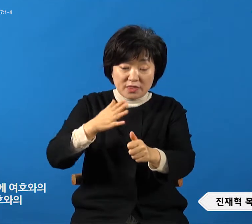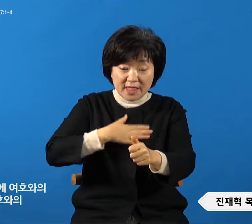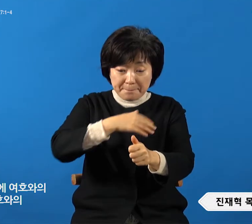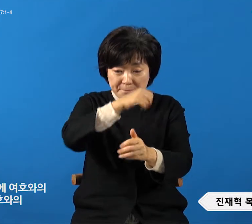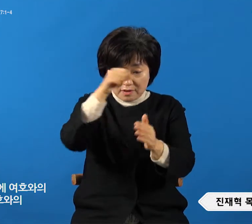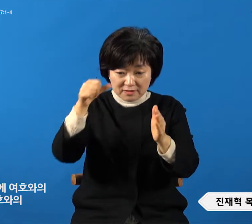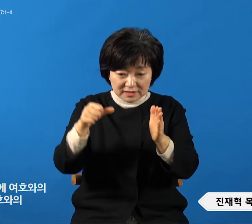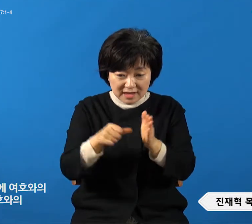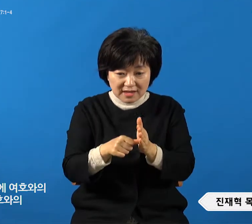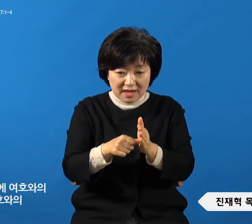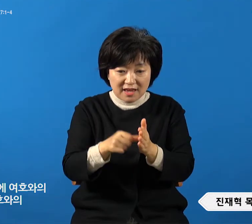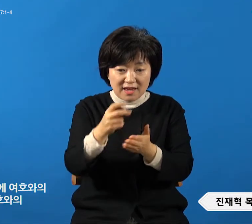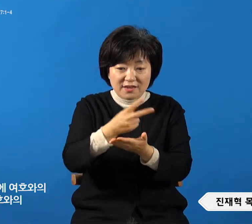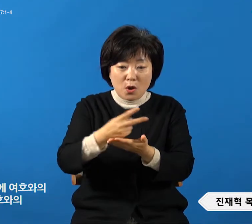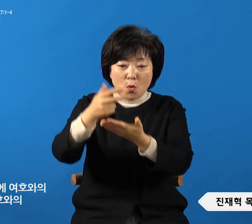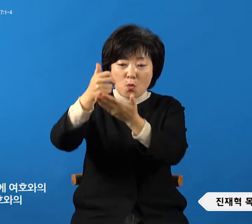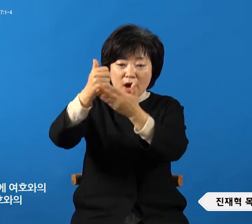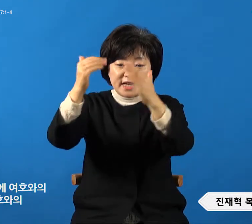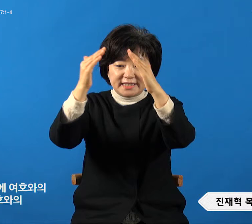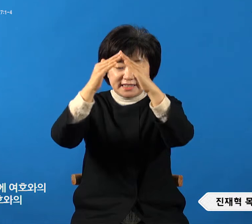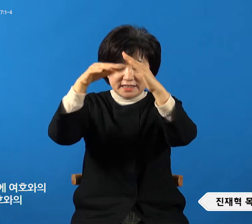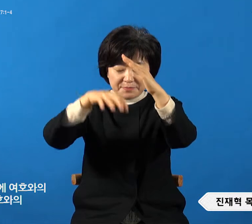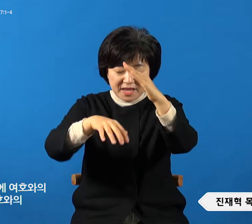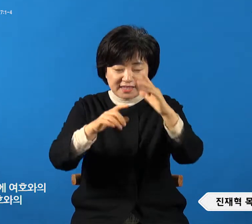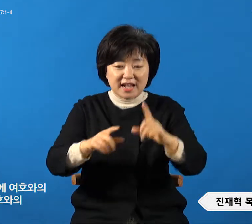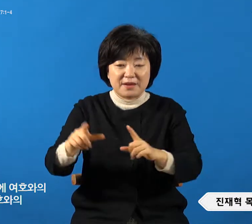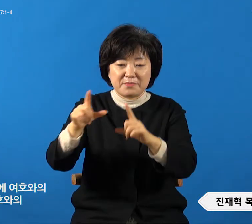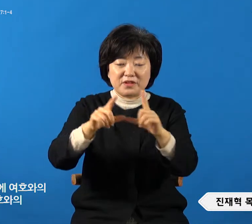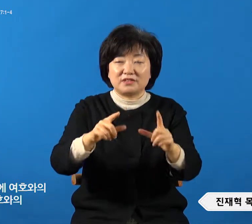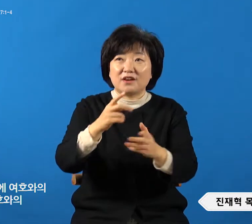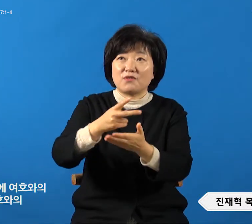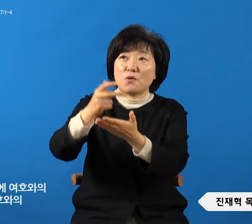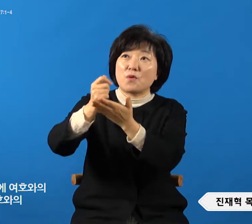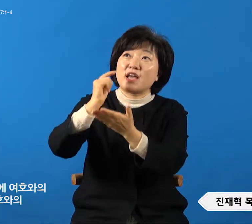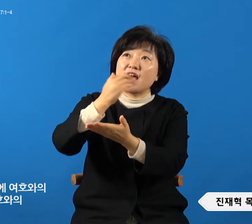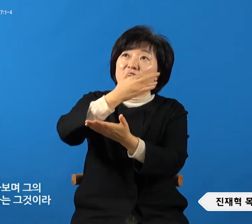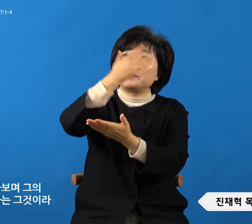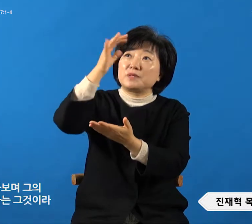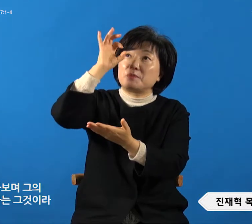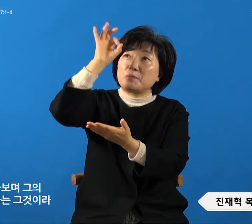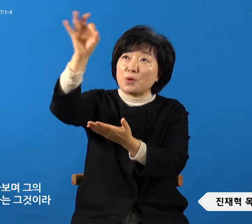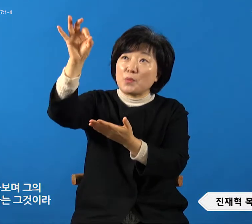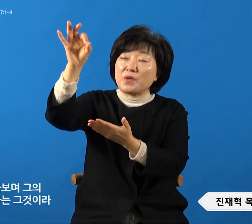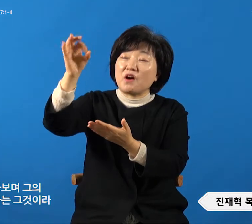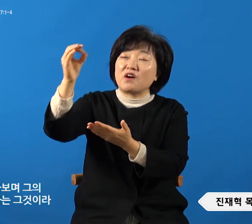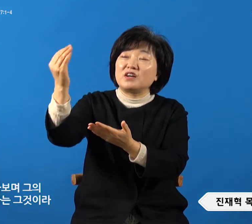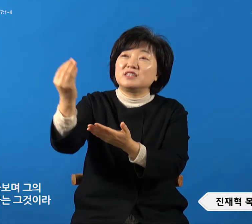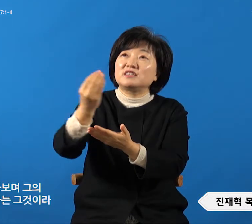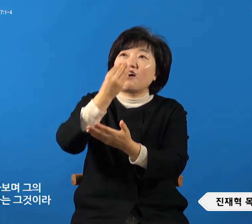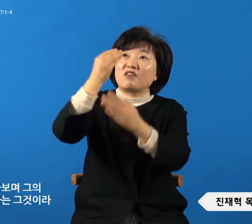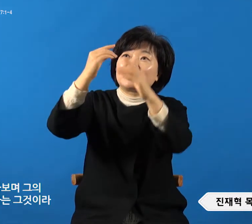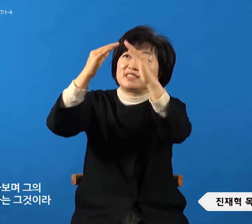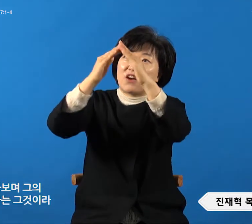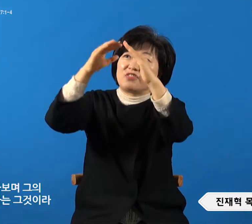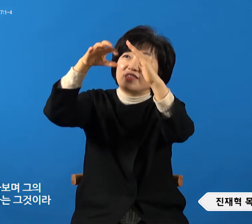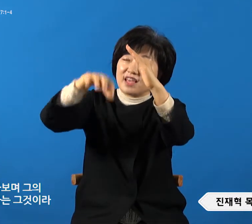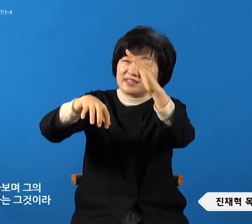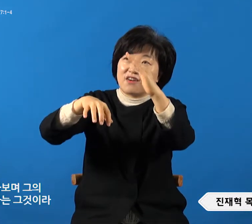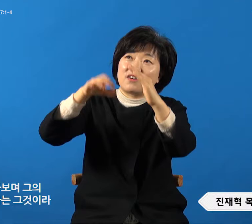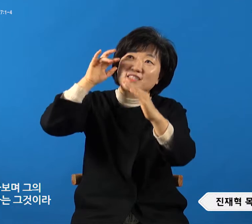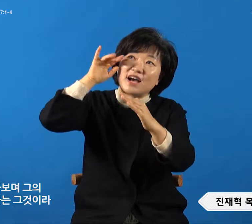내 평생에 여호와의 집에 살면서 여호와의 아름다움을 보며 그의 성전에서